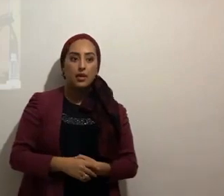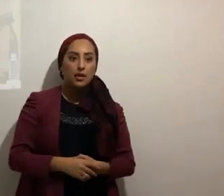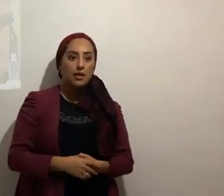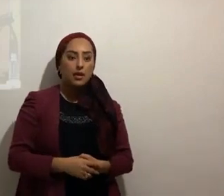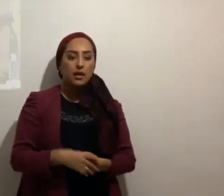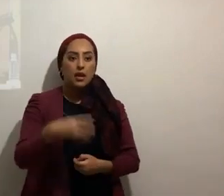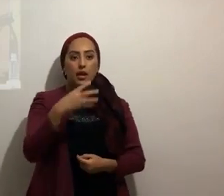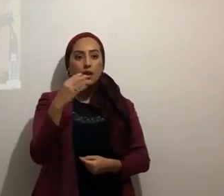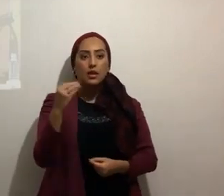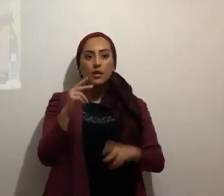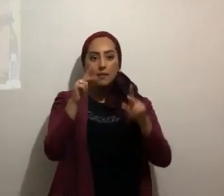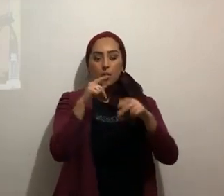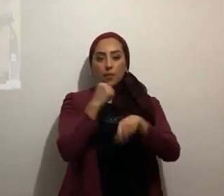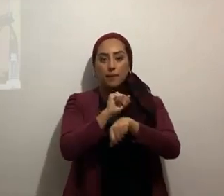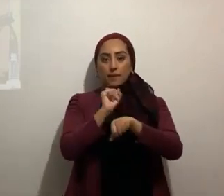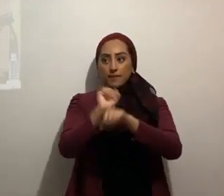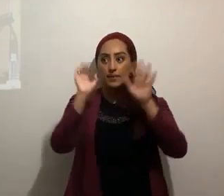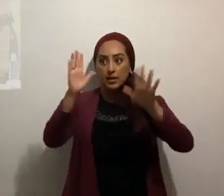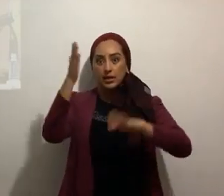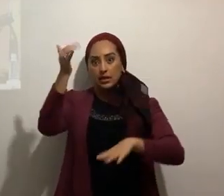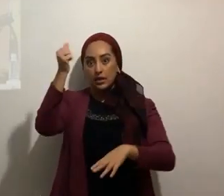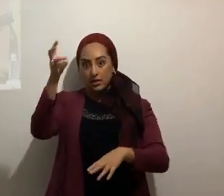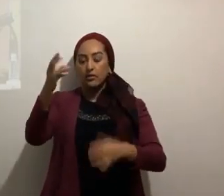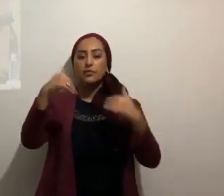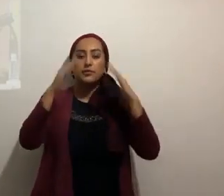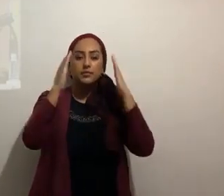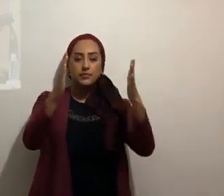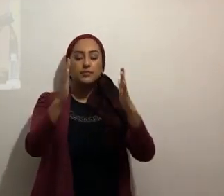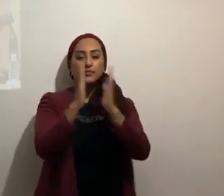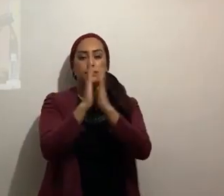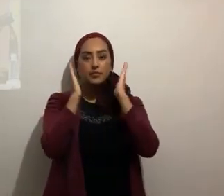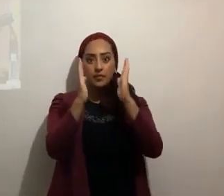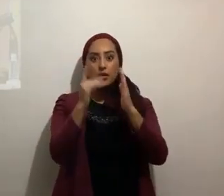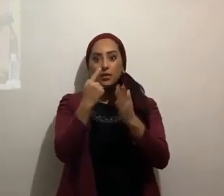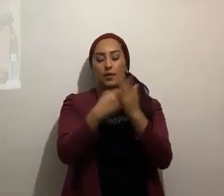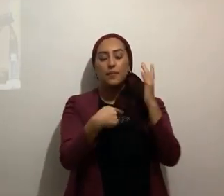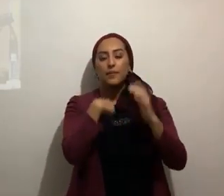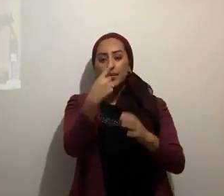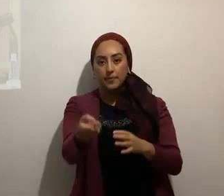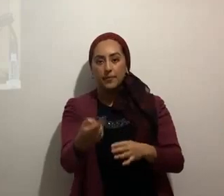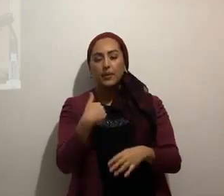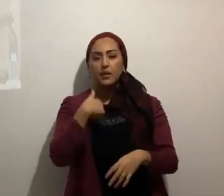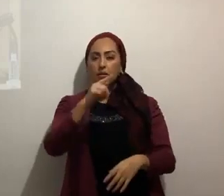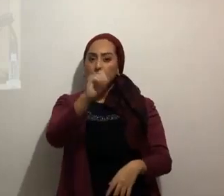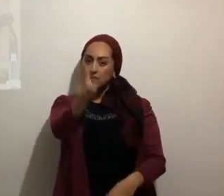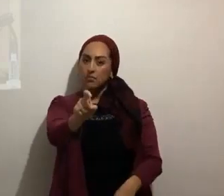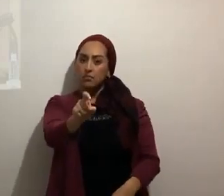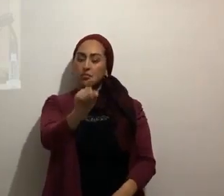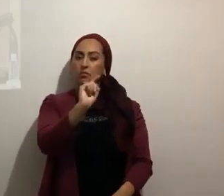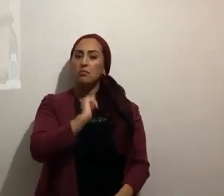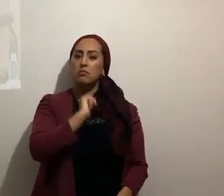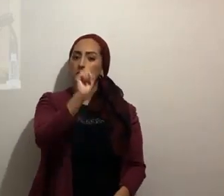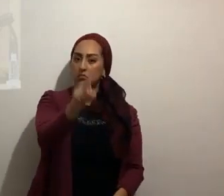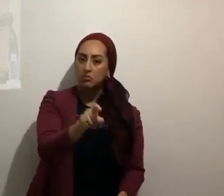Entonces, el que hace los milagros es Yahshua. Ahora, mucha atención, escuchen por favor muy bien. Una pregunta